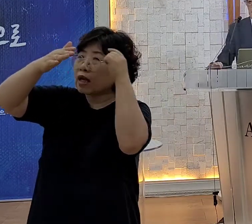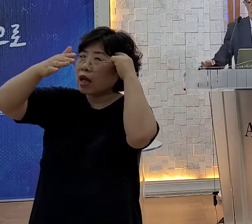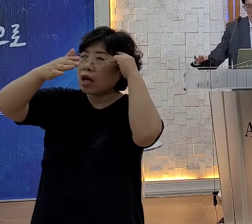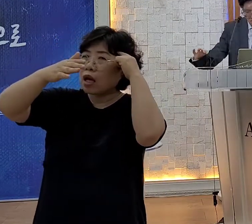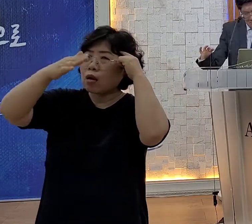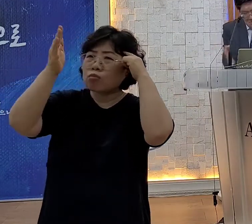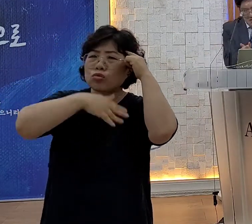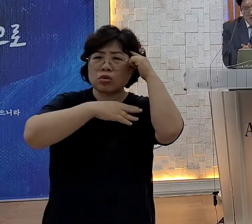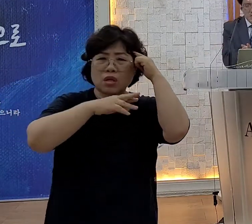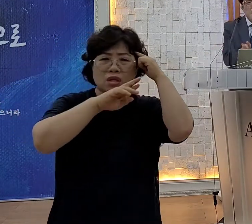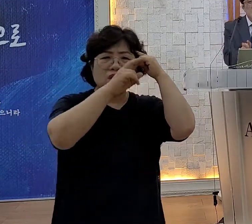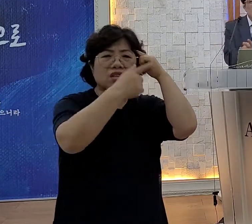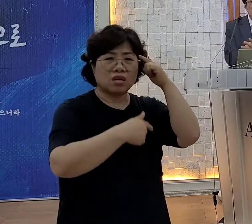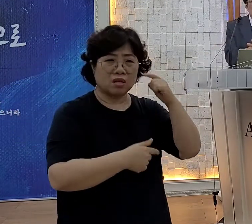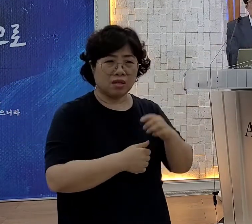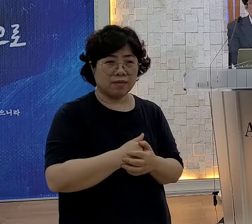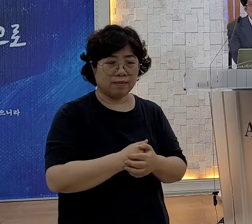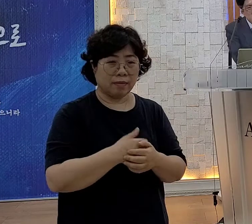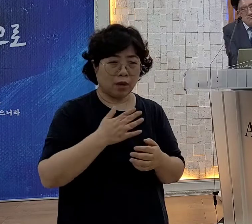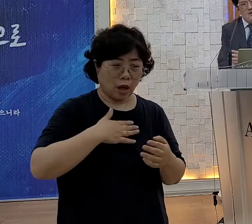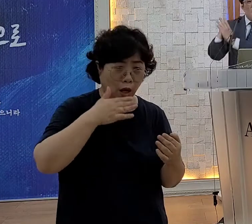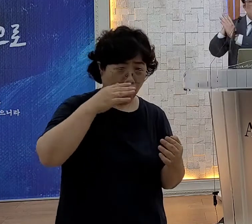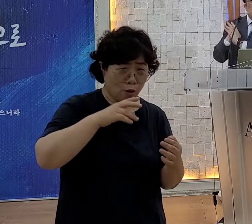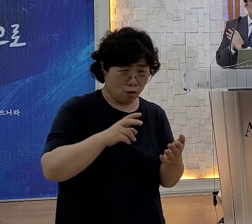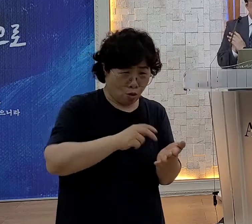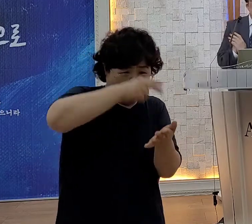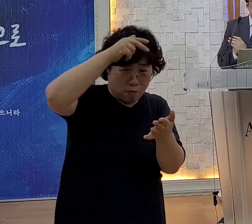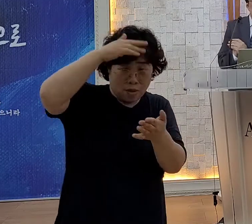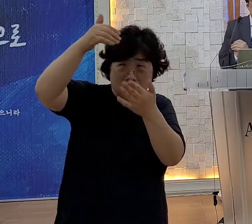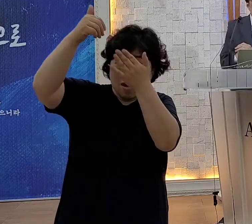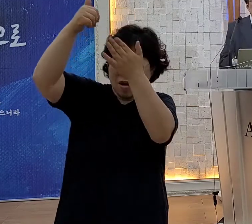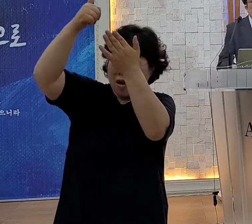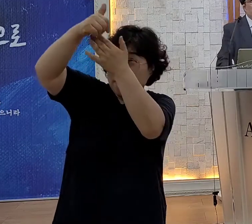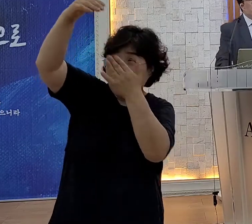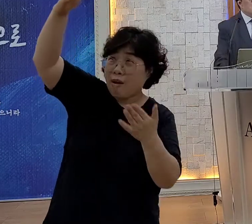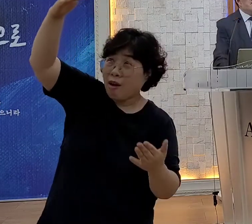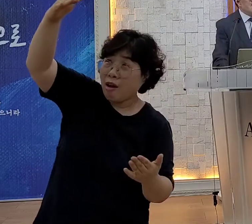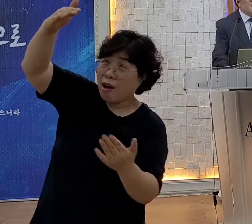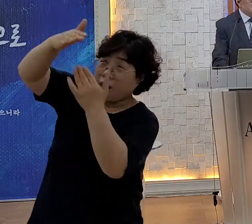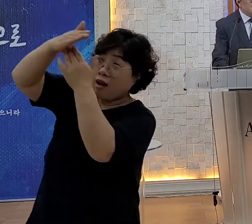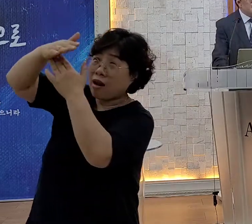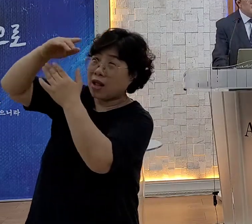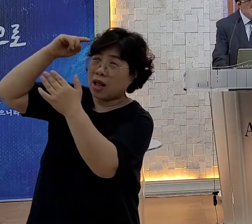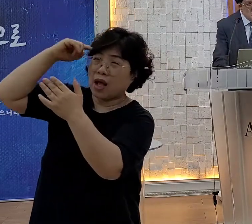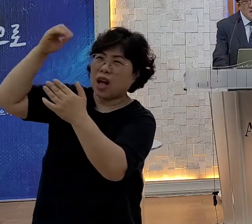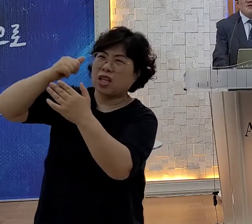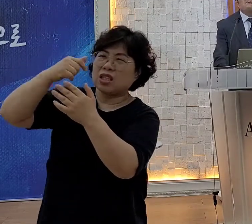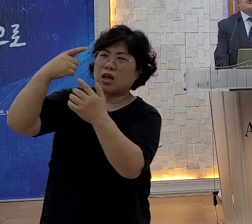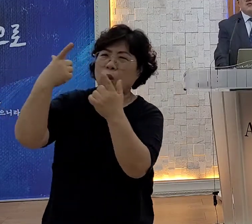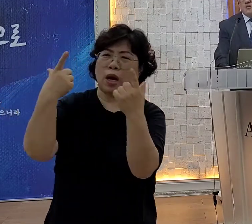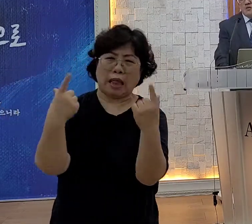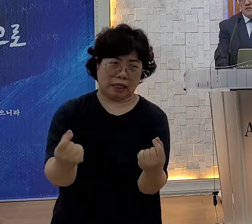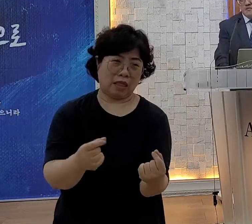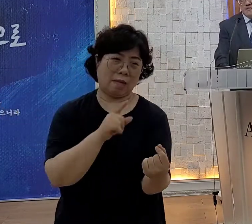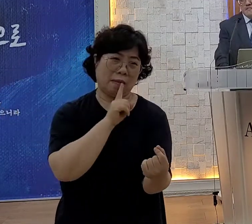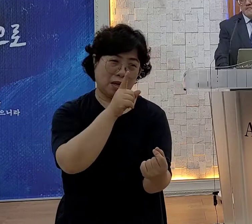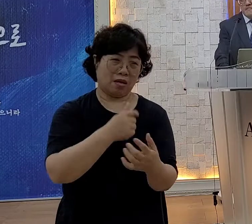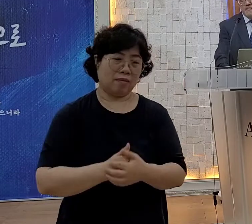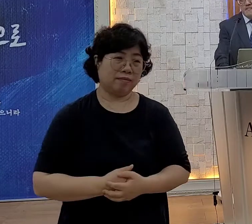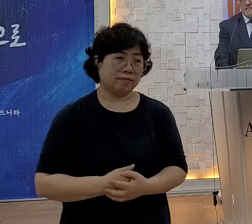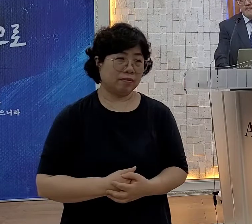마치 높이뛰기를 해서 저 수만강년 위에 있는 하나님께 한번 올라가 볼까? 이 생각과 똑같다.